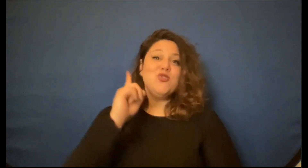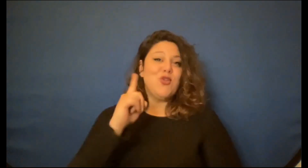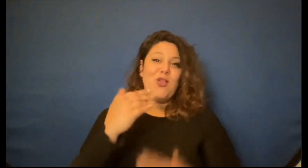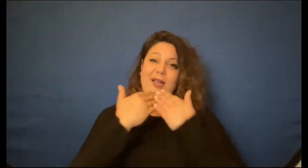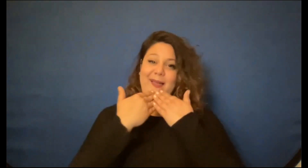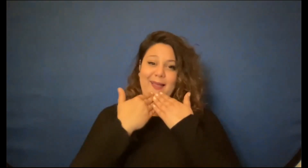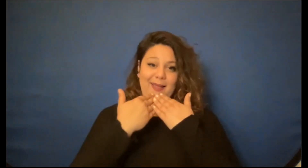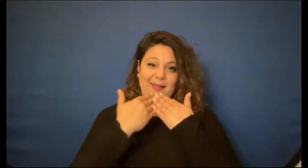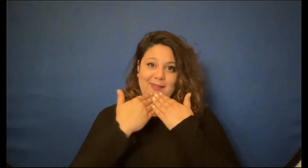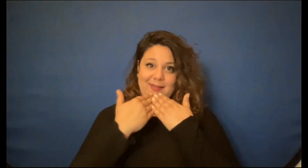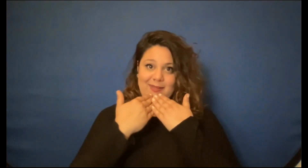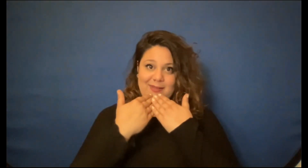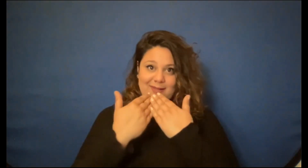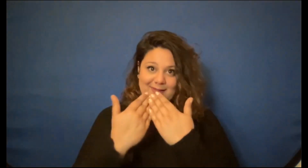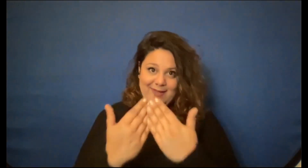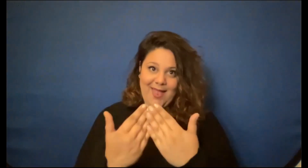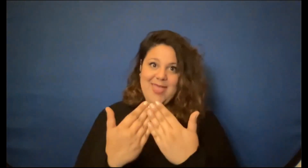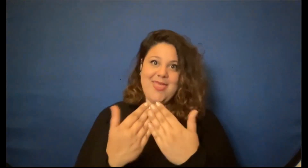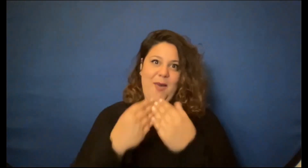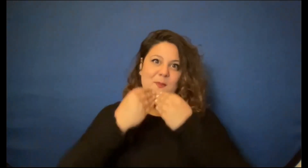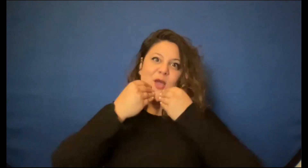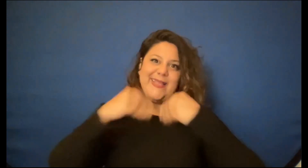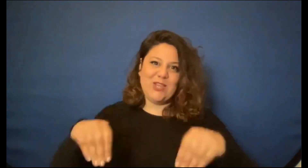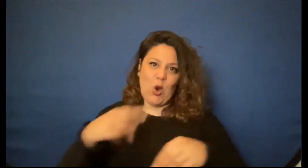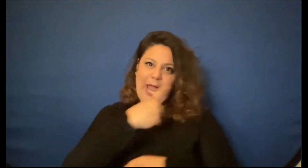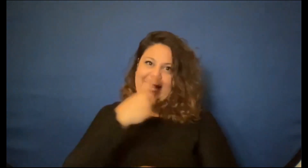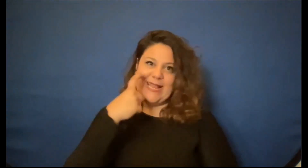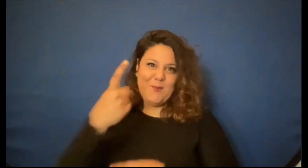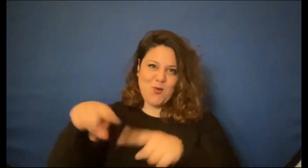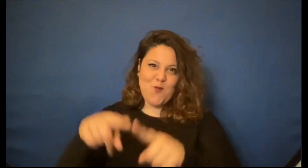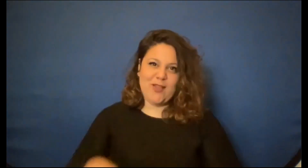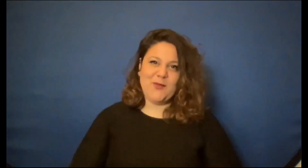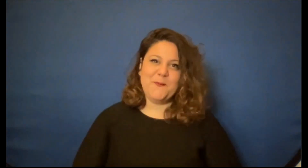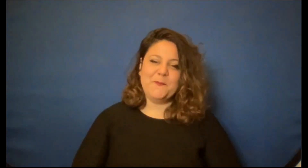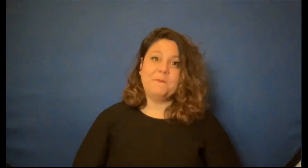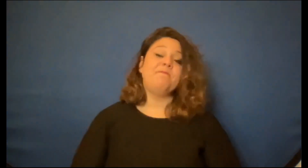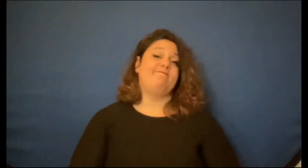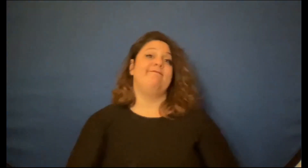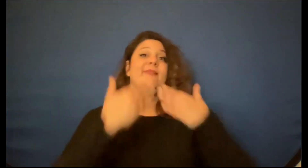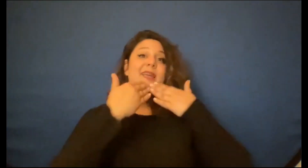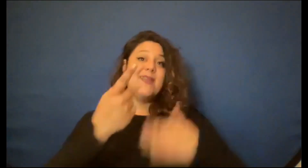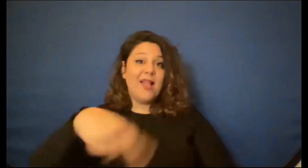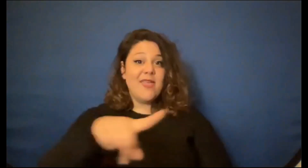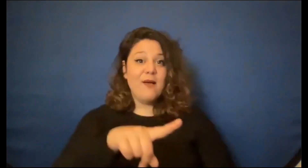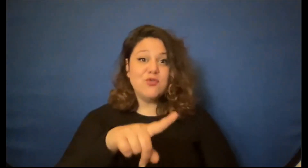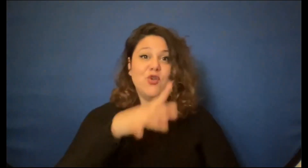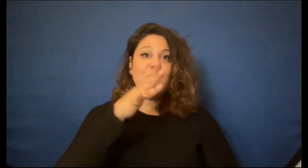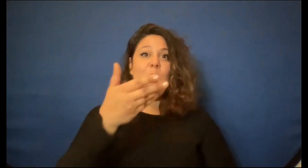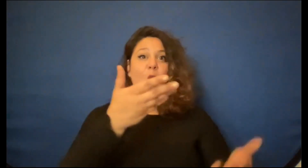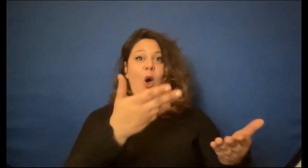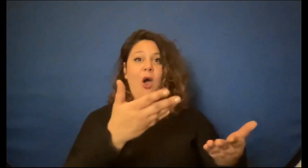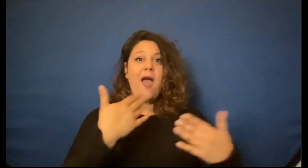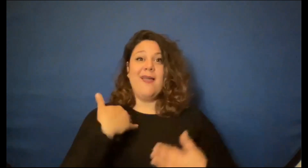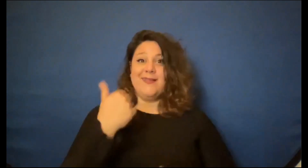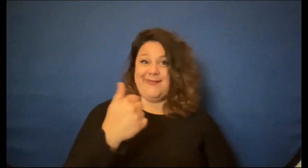para vuestro testimonio, ¿no? Gracias a vosotros por contar con nosotras. ¿Se